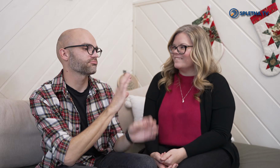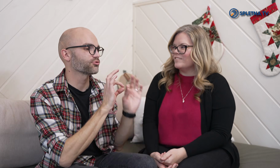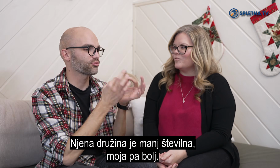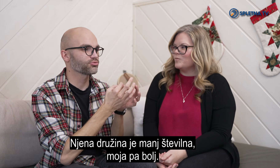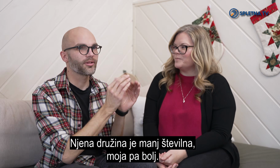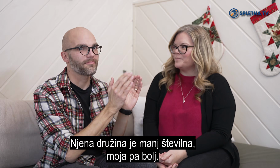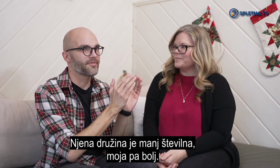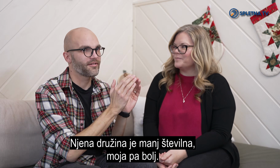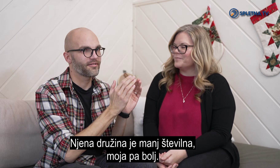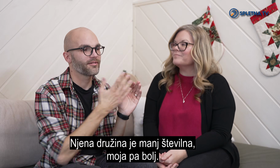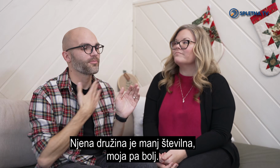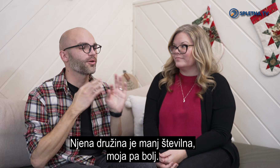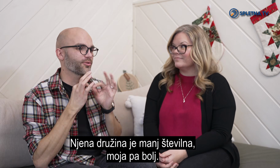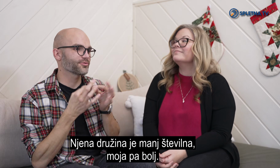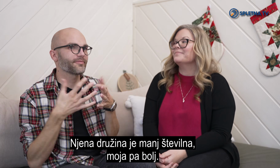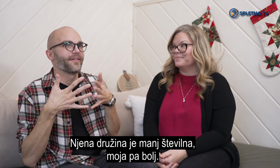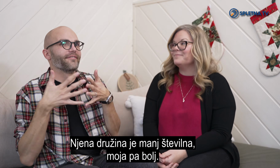Njena družina je manj številna, moja pa bolj.